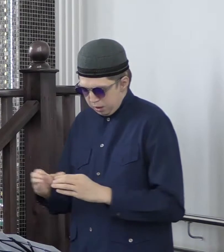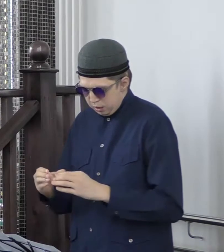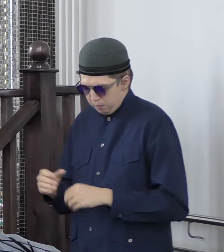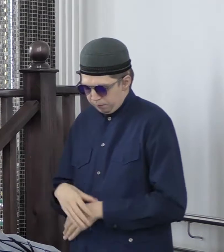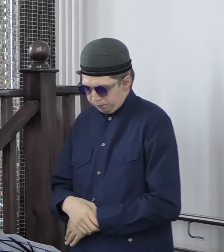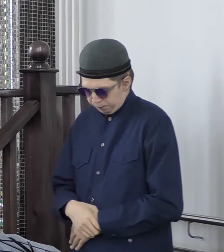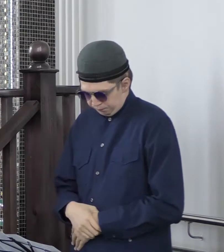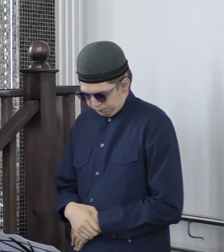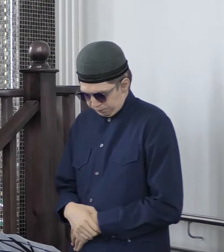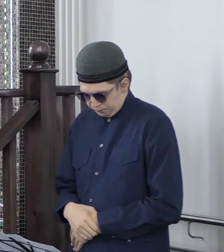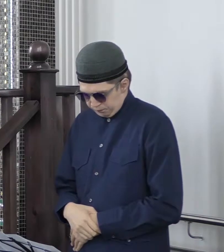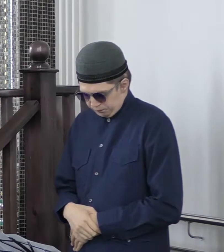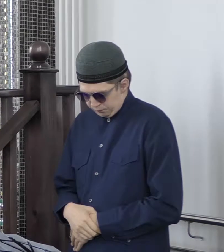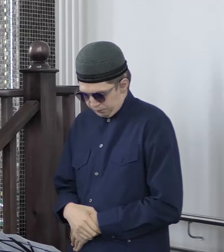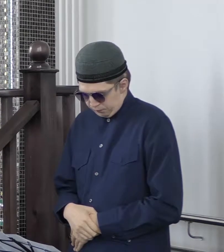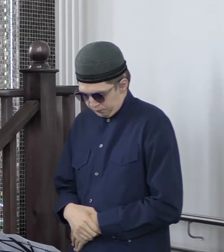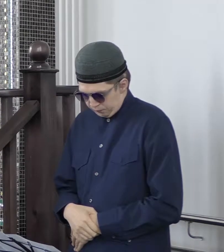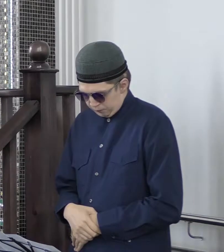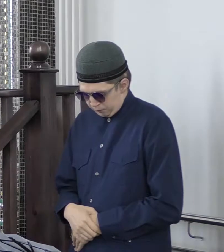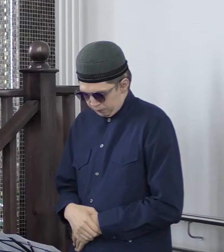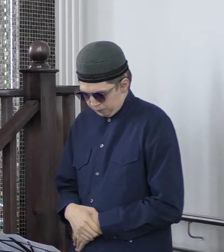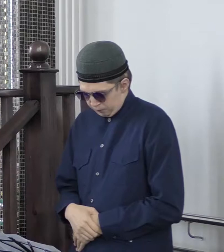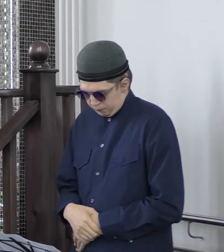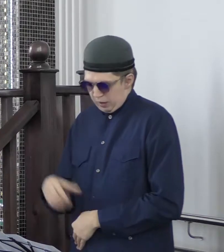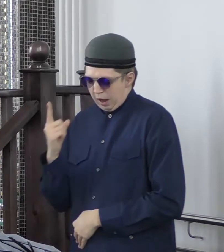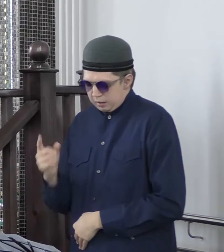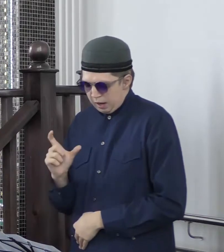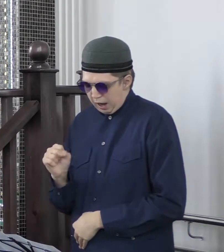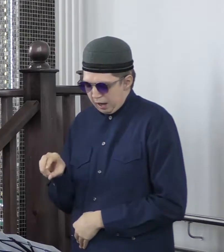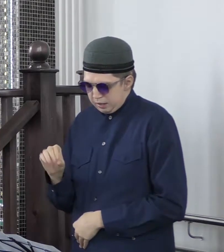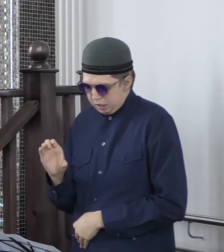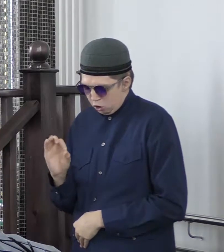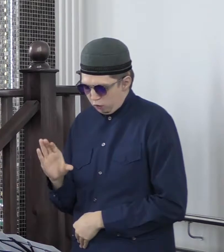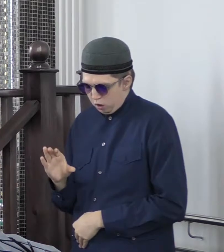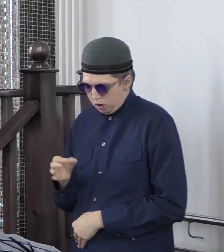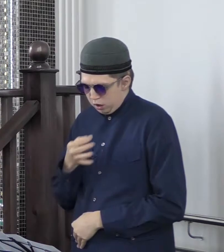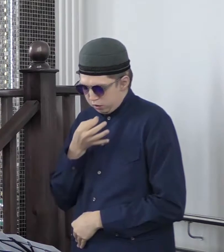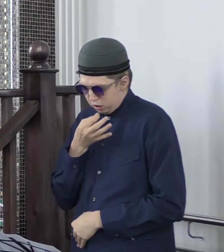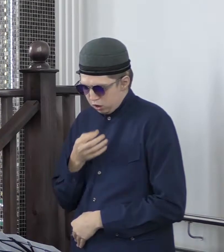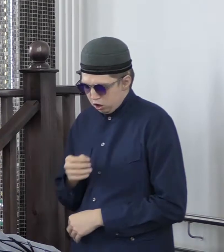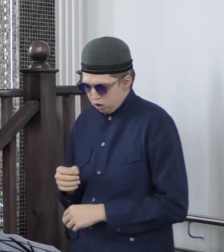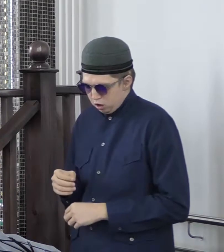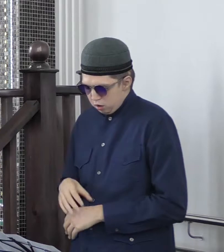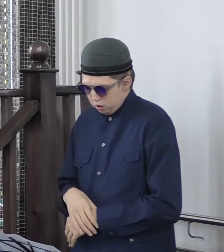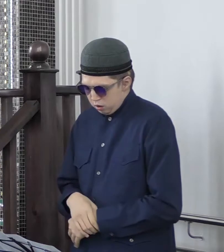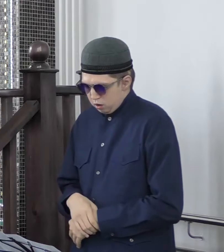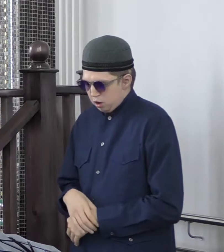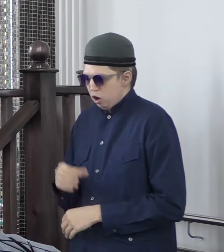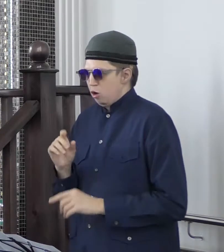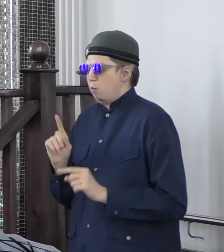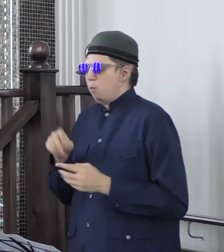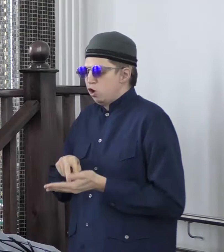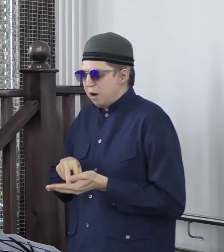وشنوا قيد الشيطان يا نبايوس سلوه بياسا من